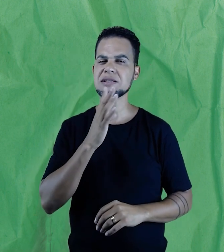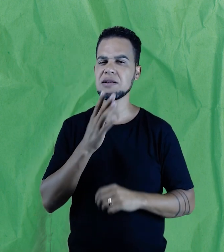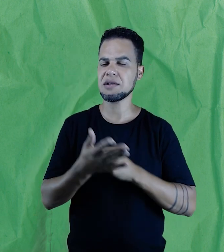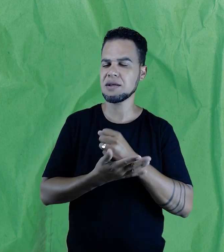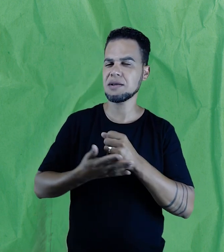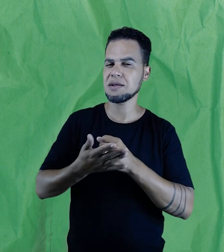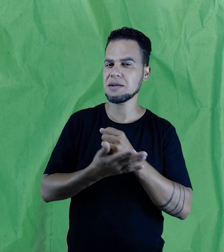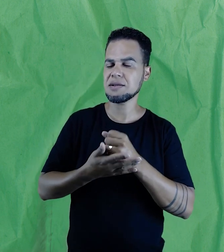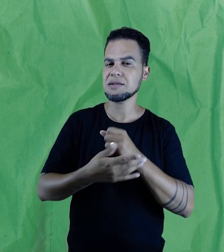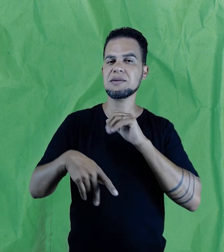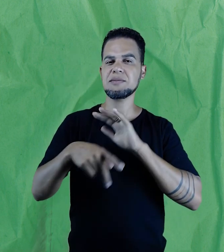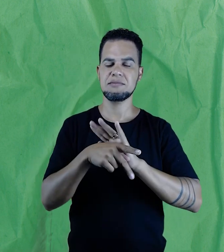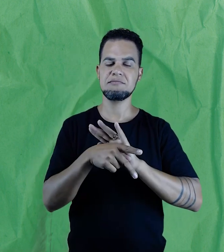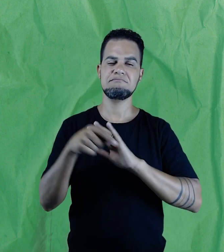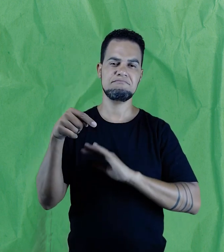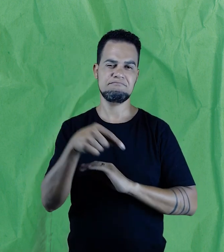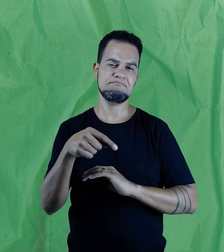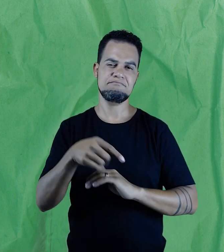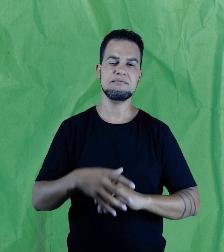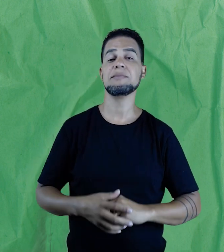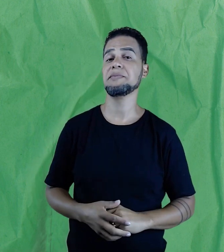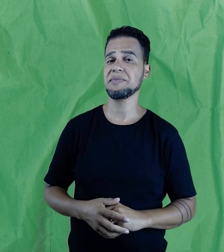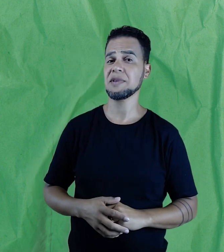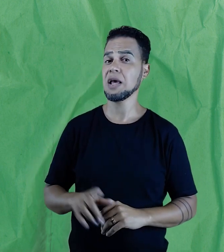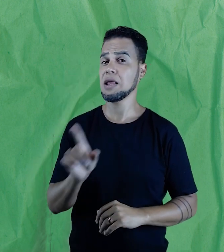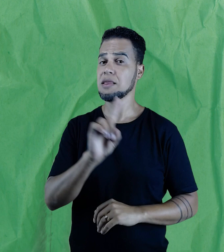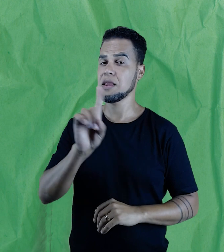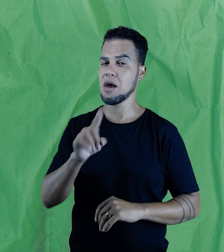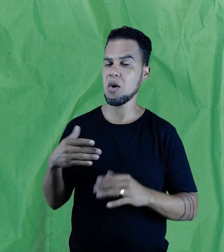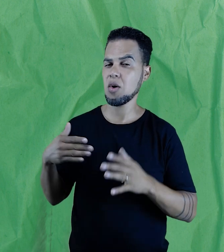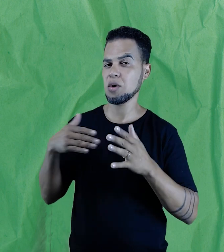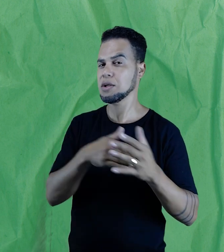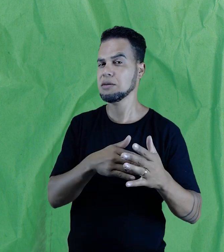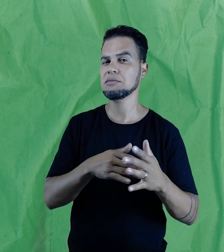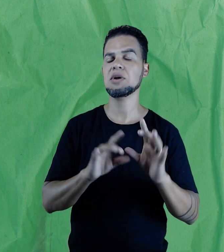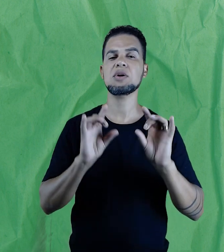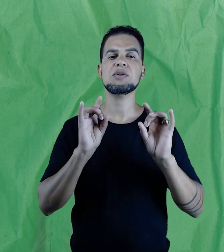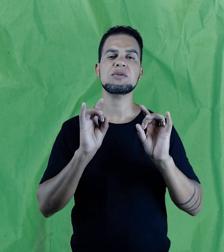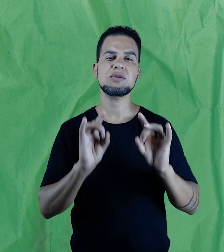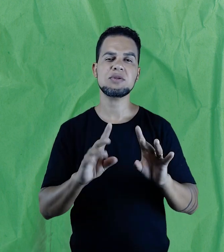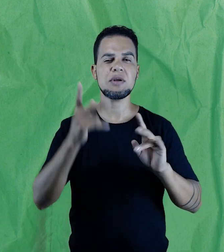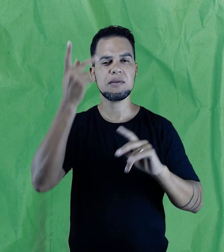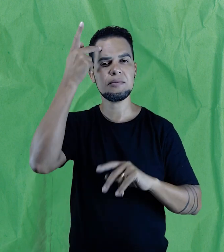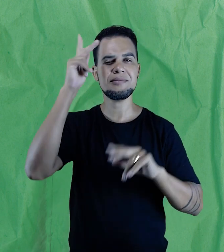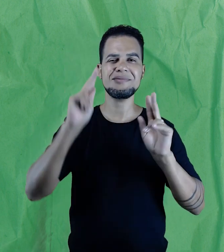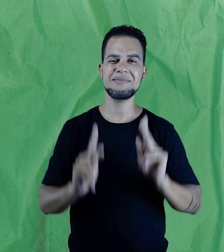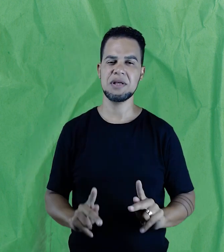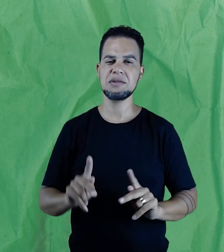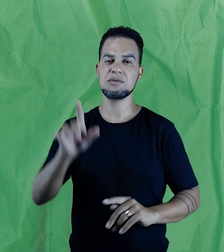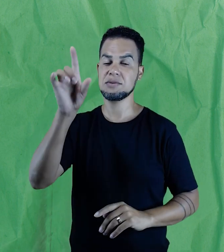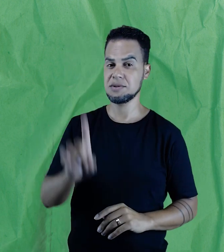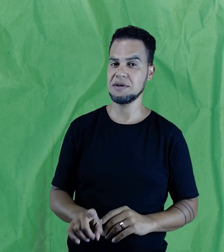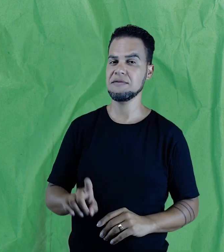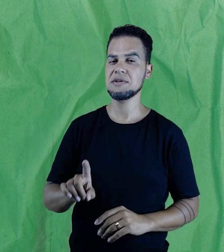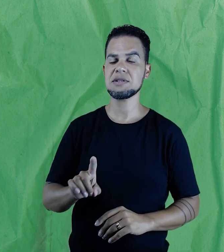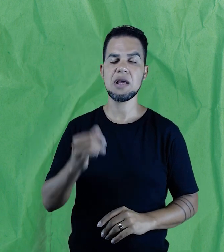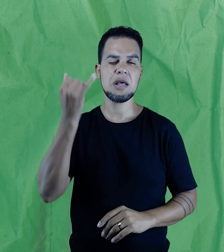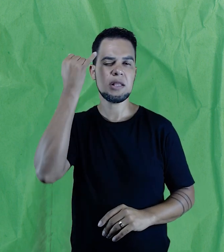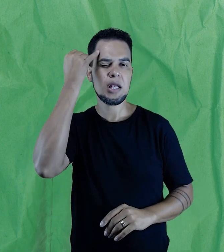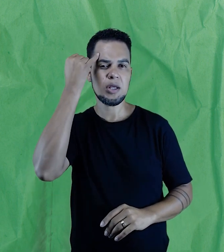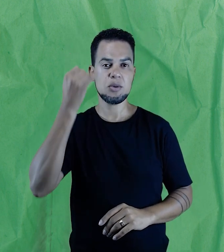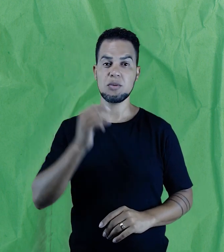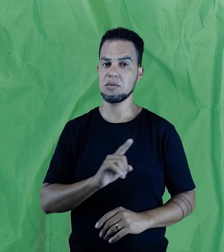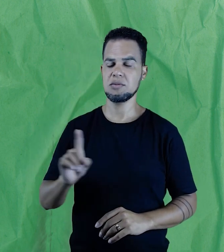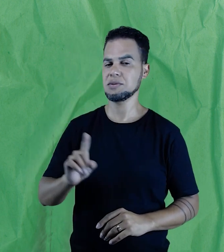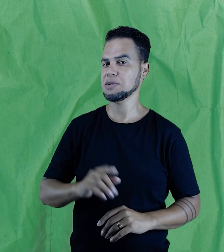diretrizes específicas para a modalidade, não se limitando apenas para pessoas com deficiência